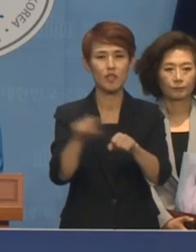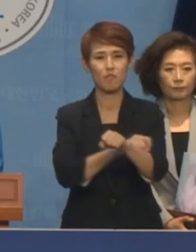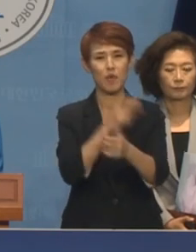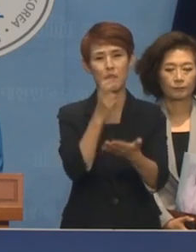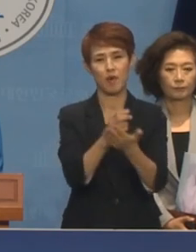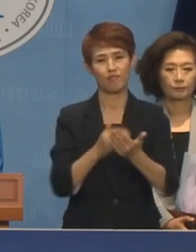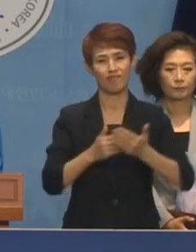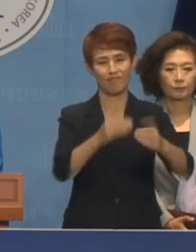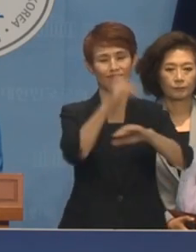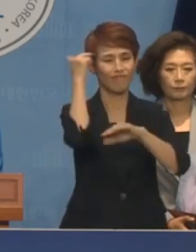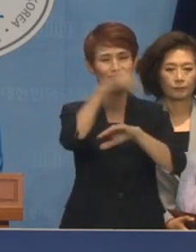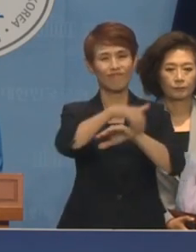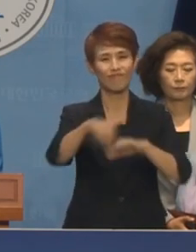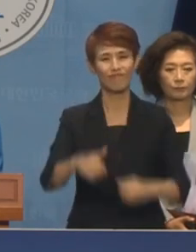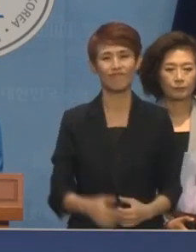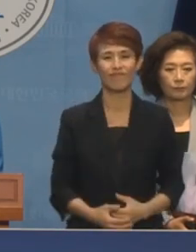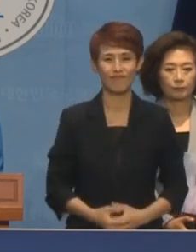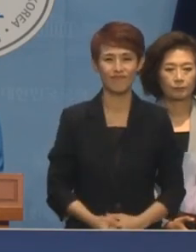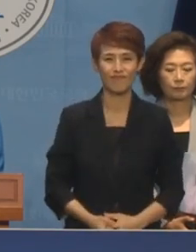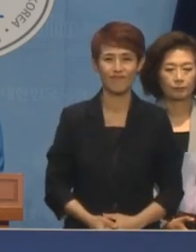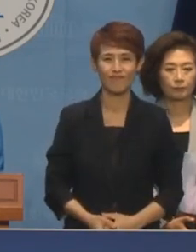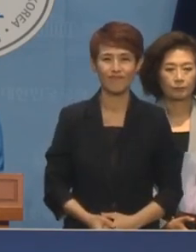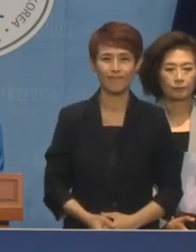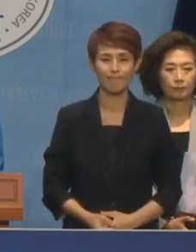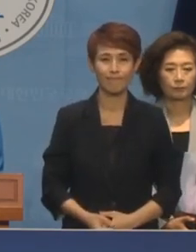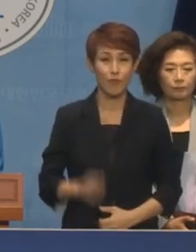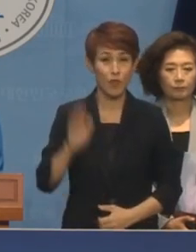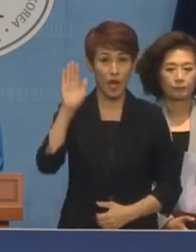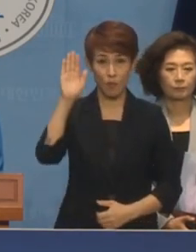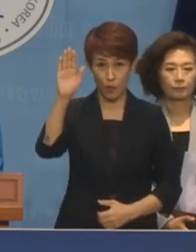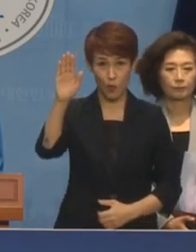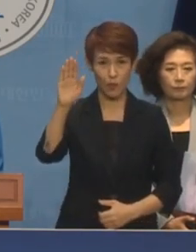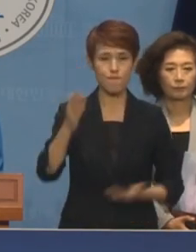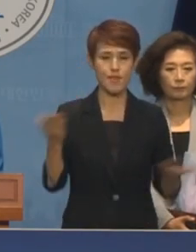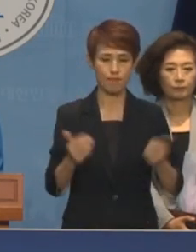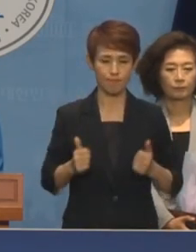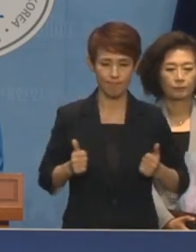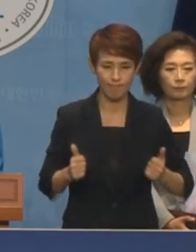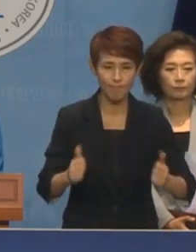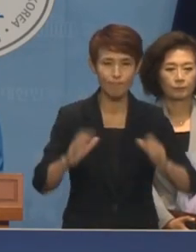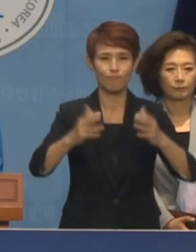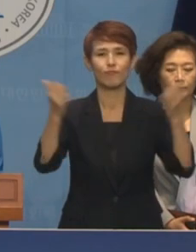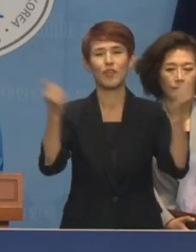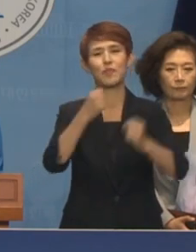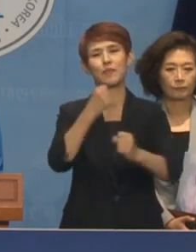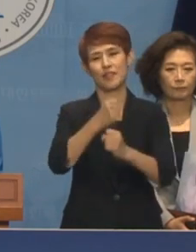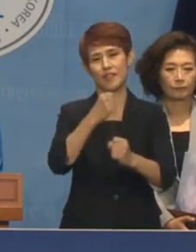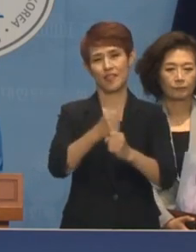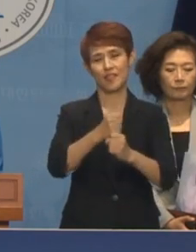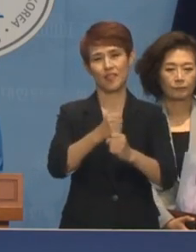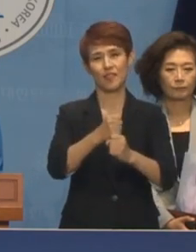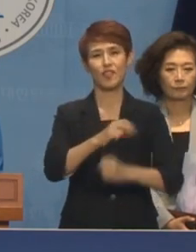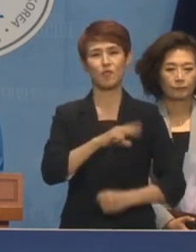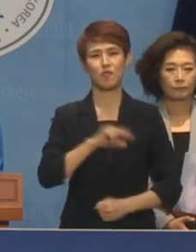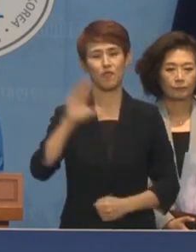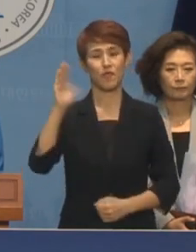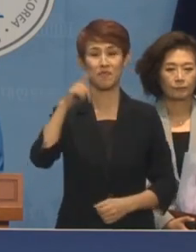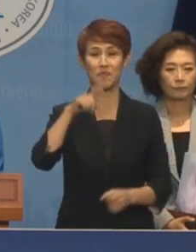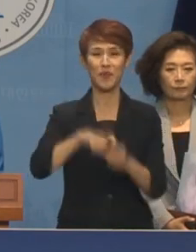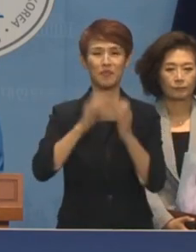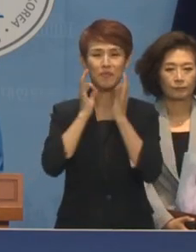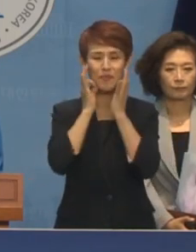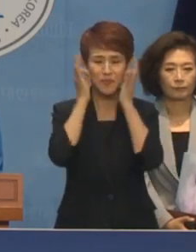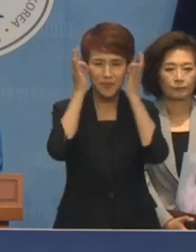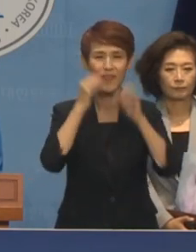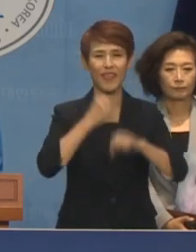추진을 검토하도록 하겠습니다. 앞으로도 일하는 국회를 만드는 일하는 국회의원이 되기 위해